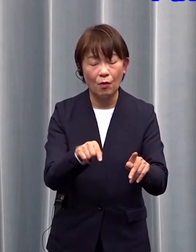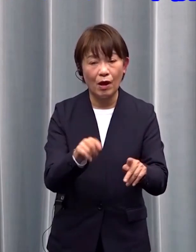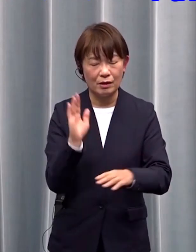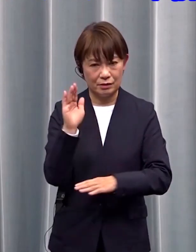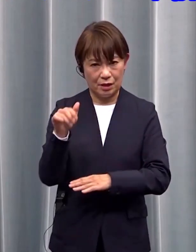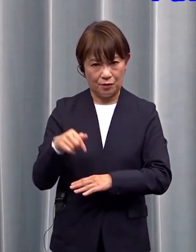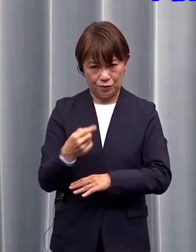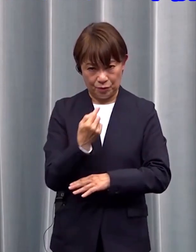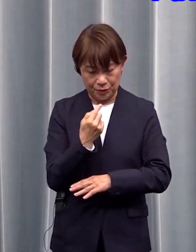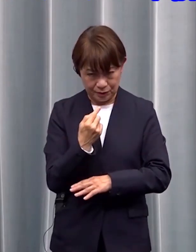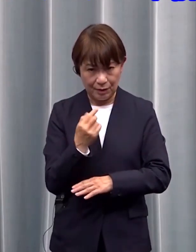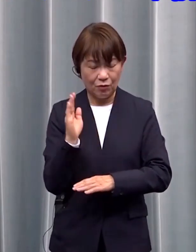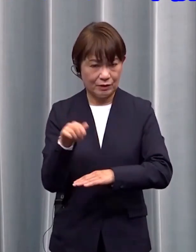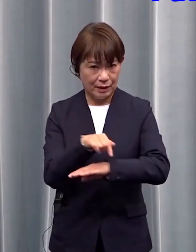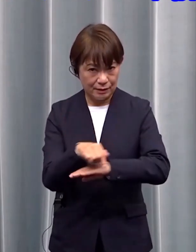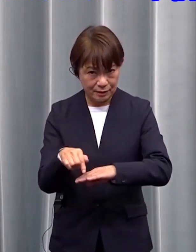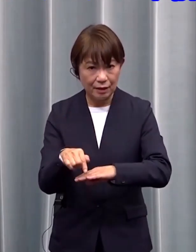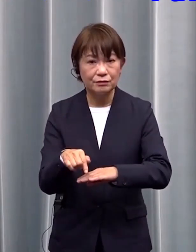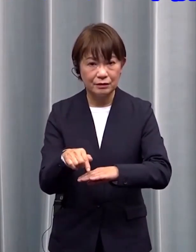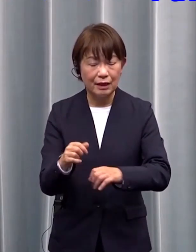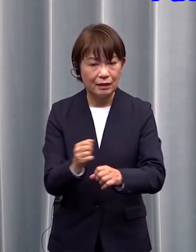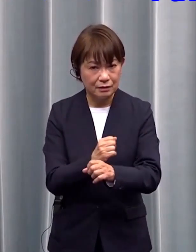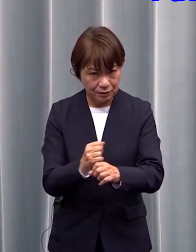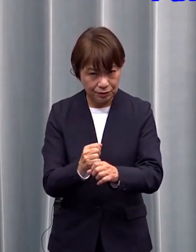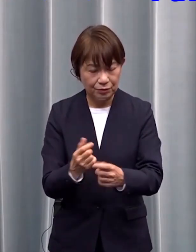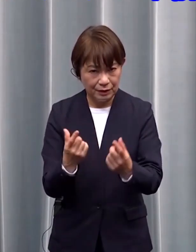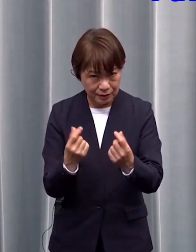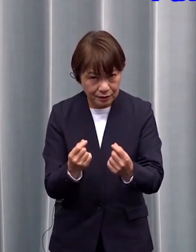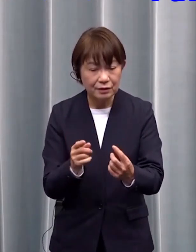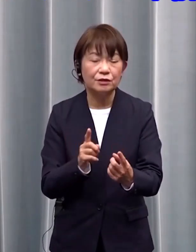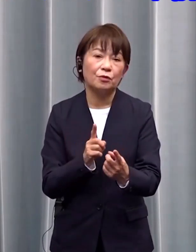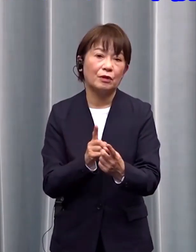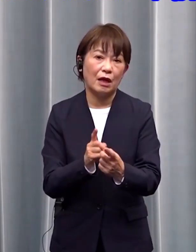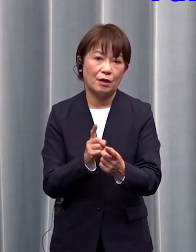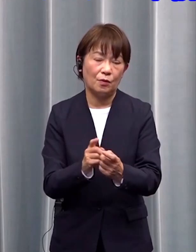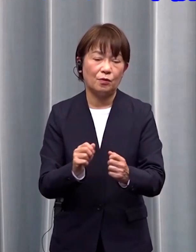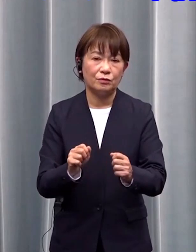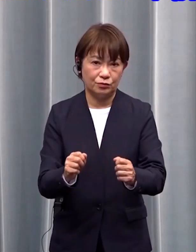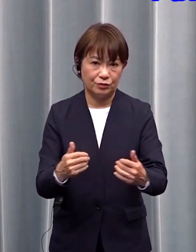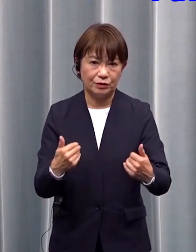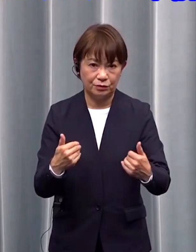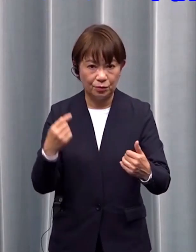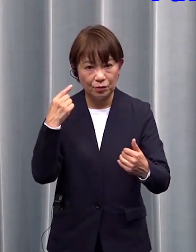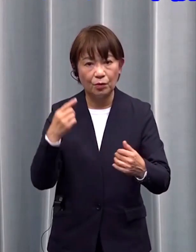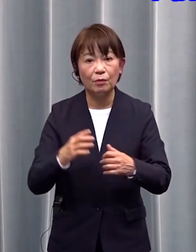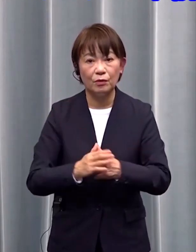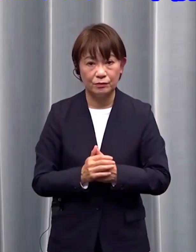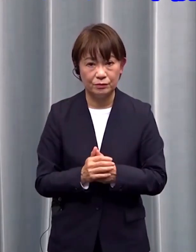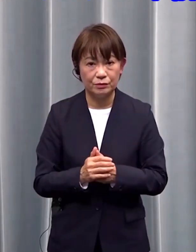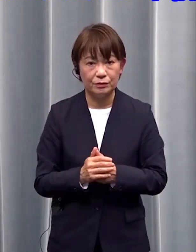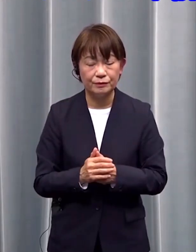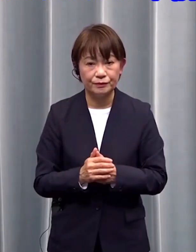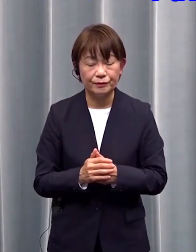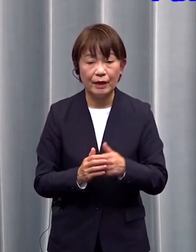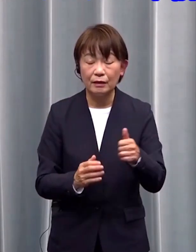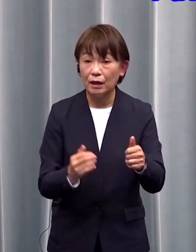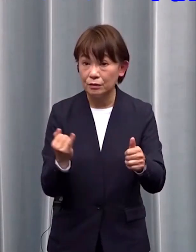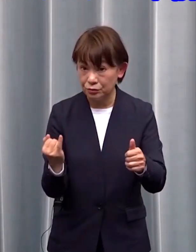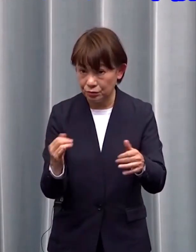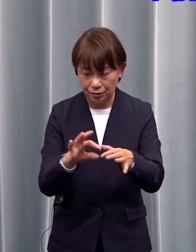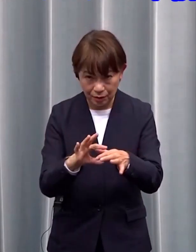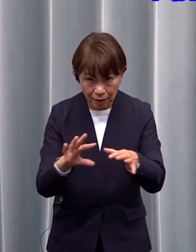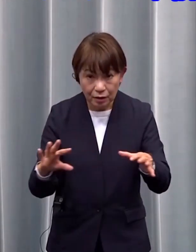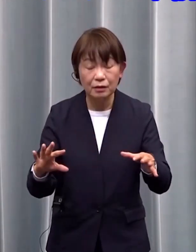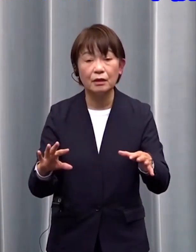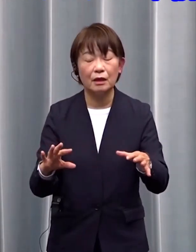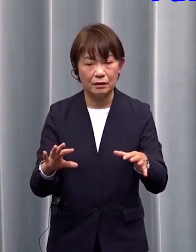政策や事業などにより適切に対応していくことが重要であると、こういうふうに考えております。まあ、このため性別に関わらず、またど